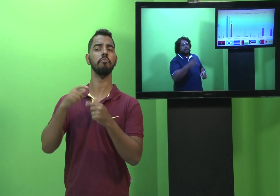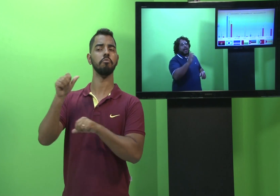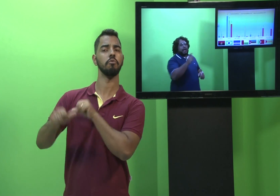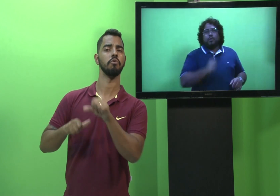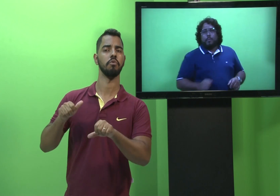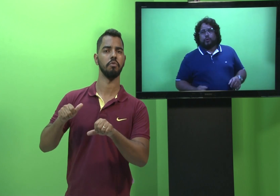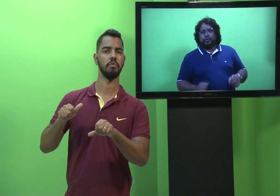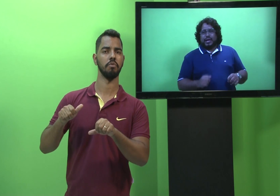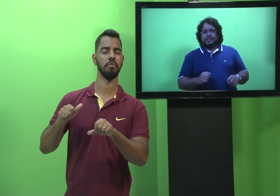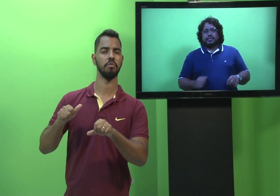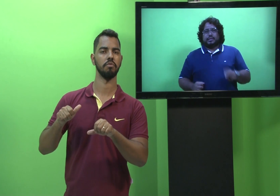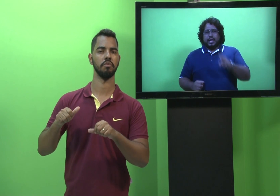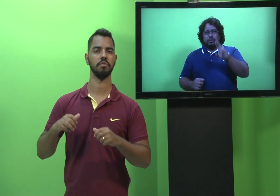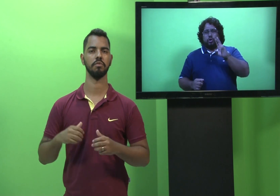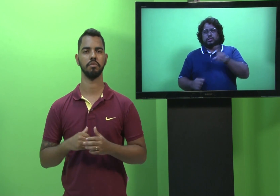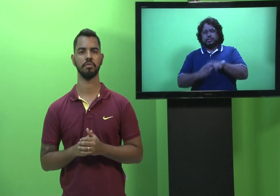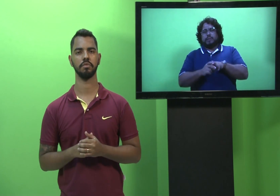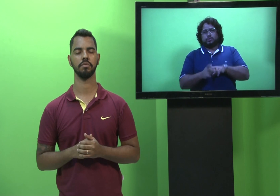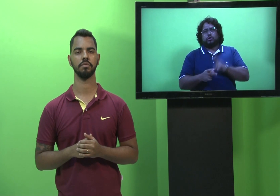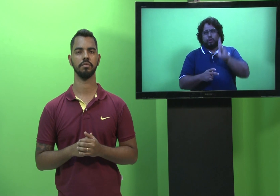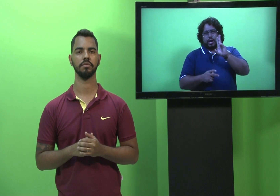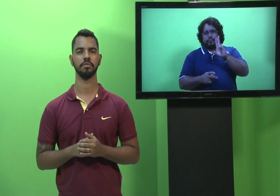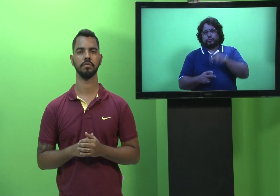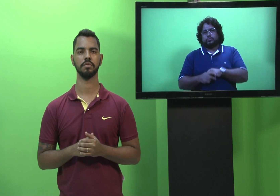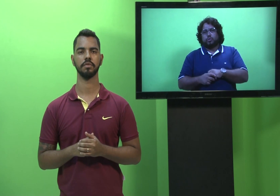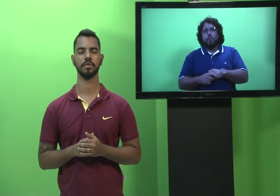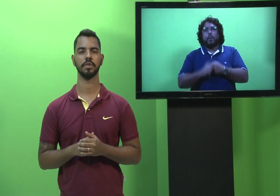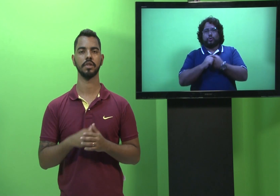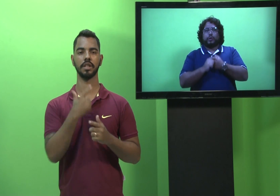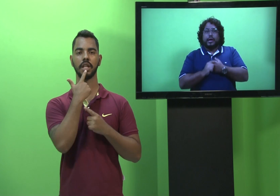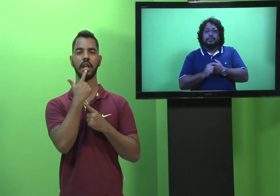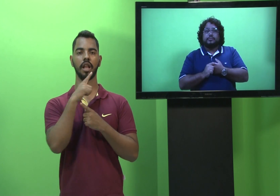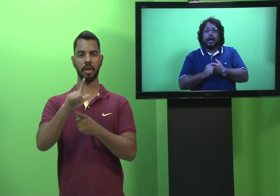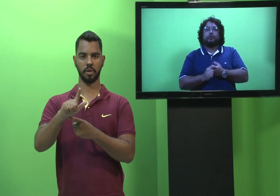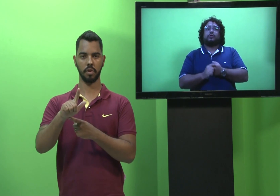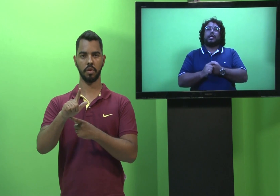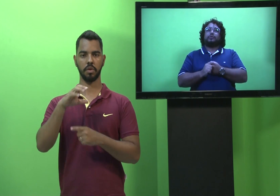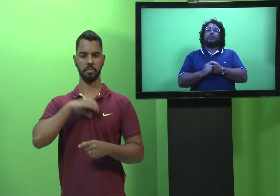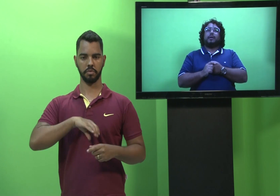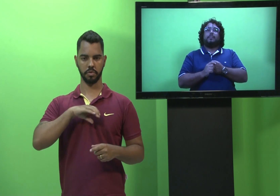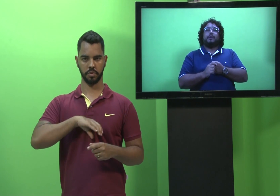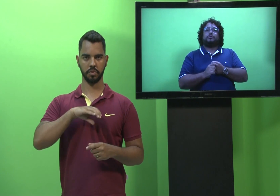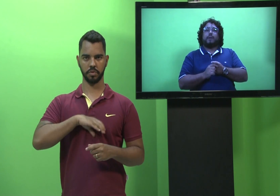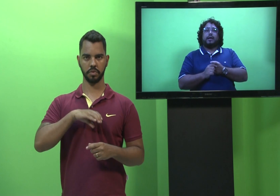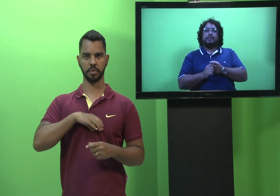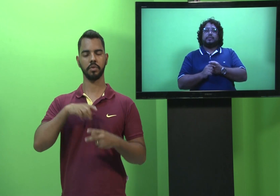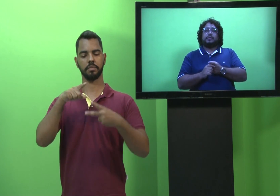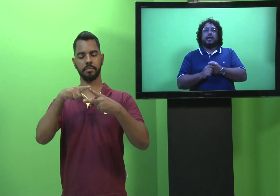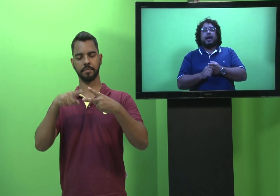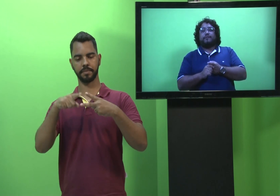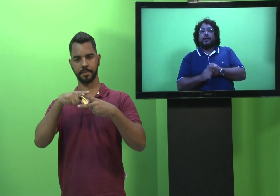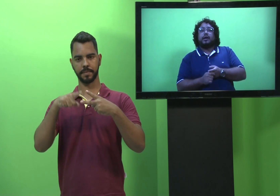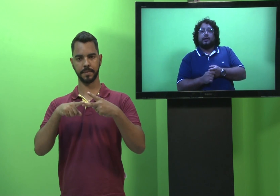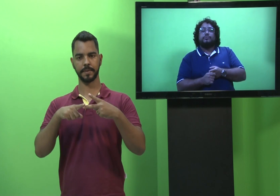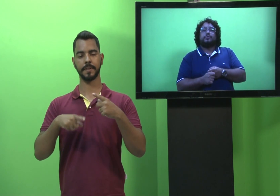A língua portuguesa tem 2 sistemas ortográficos. O português, adotado também pelos países africanos e